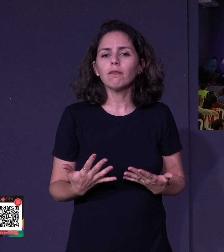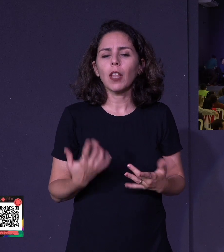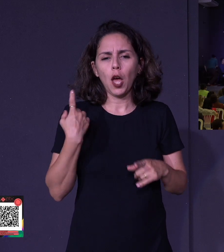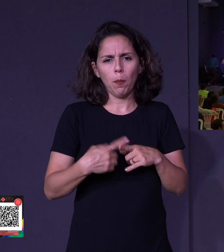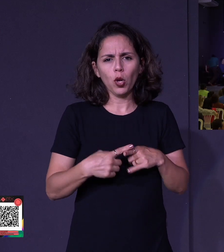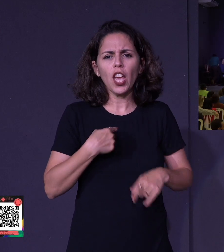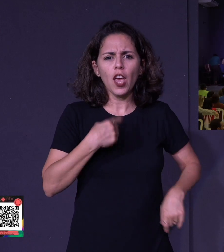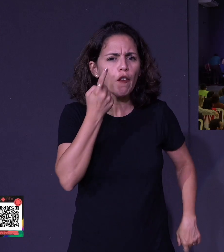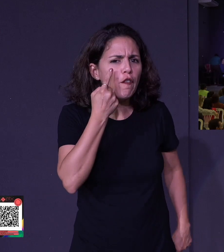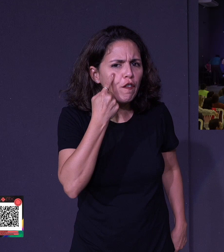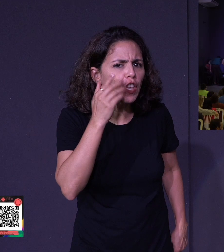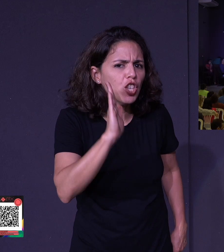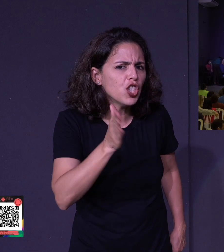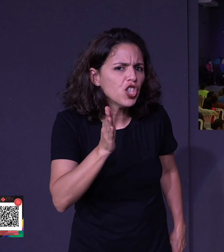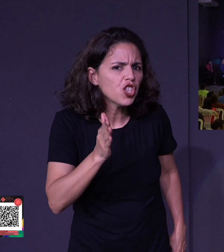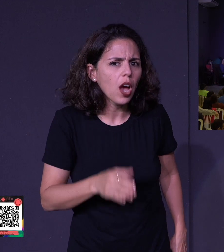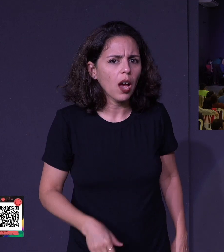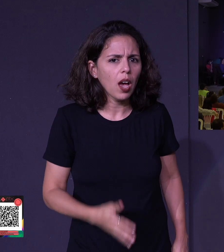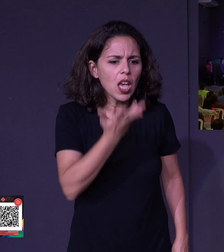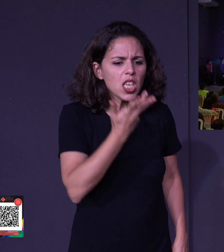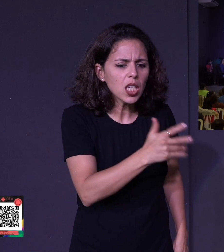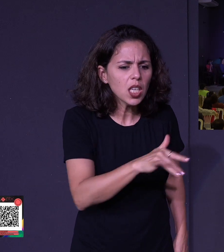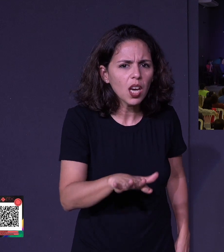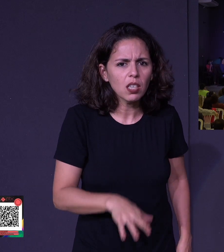certeza desrespeitam os pais.